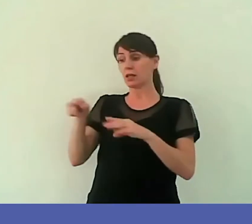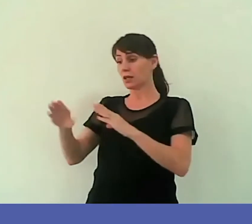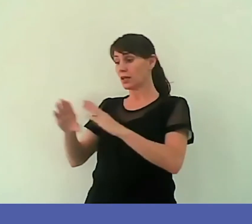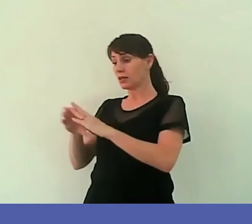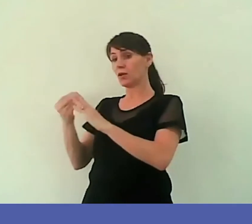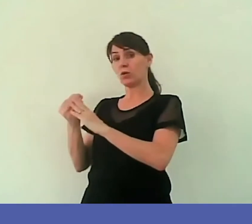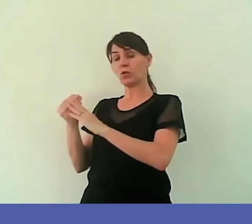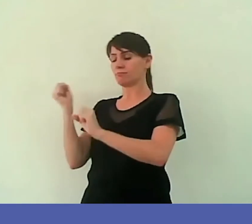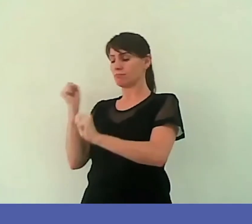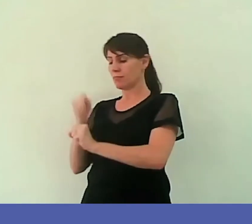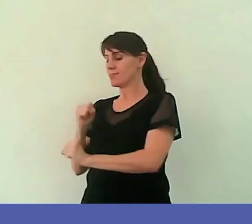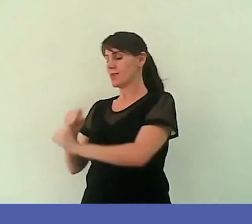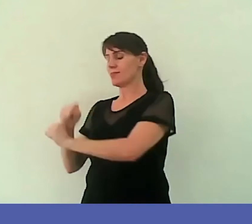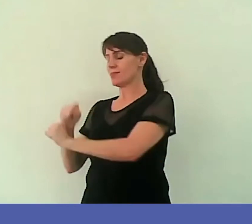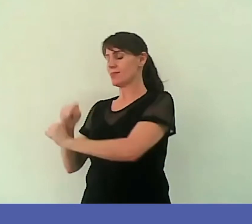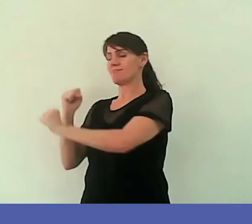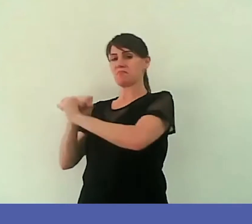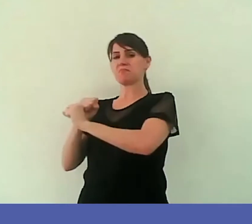edificação.